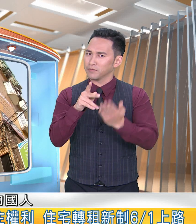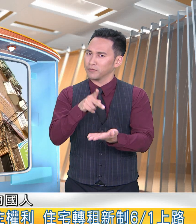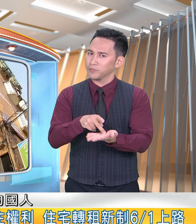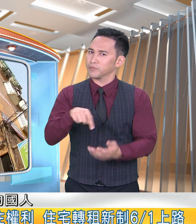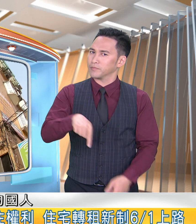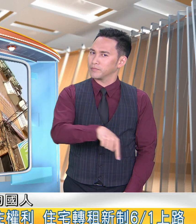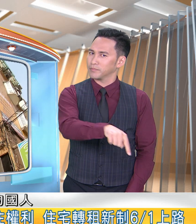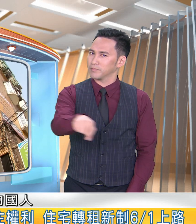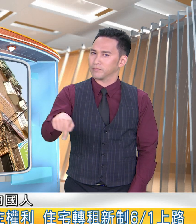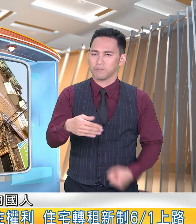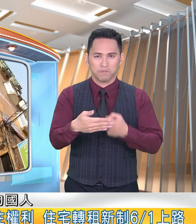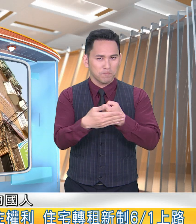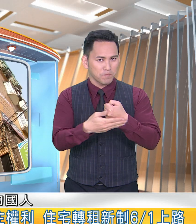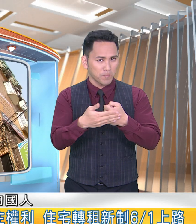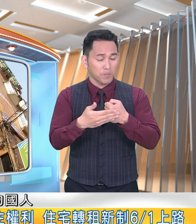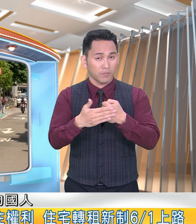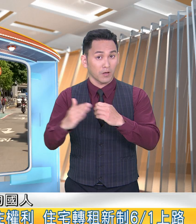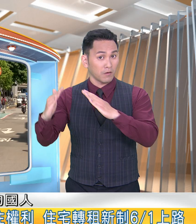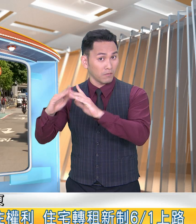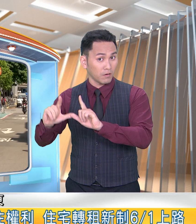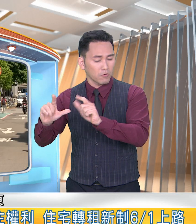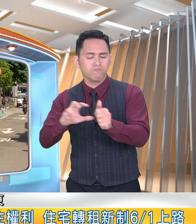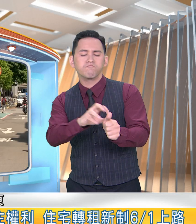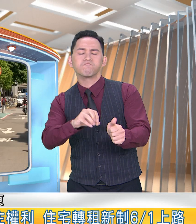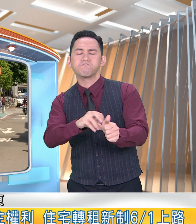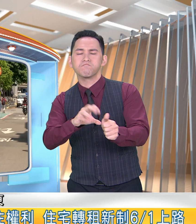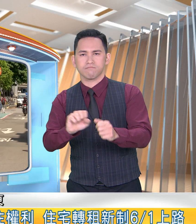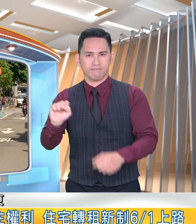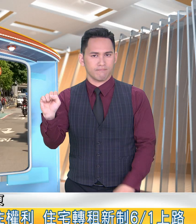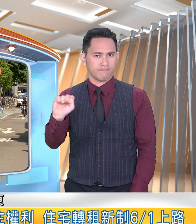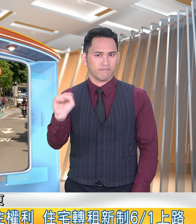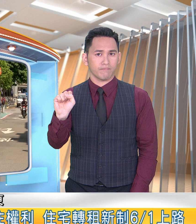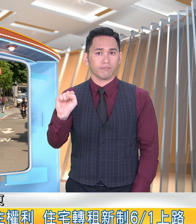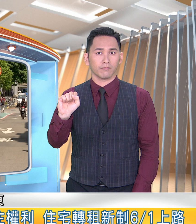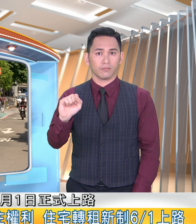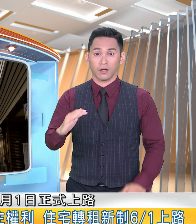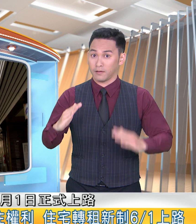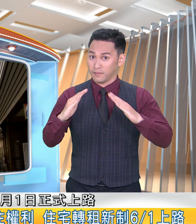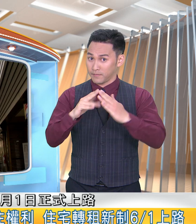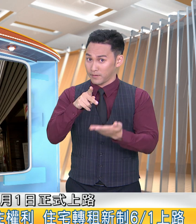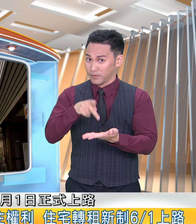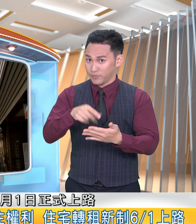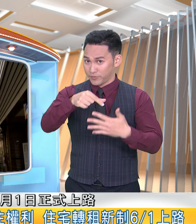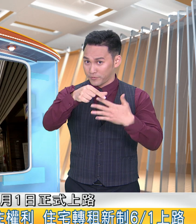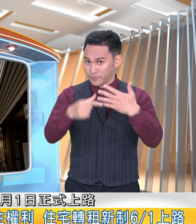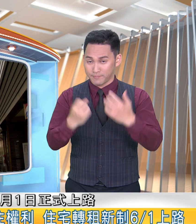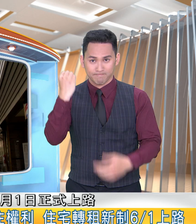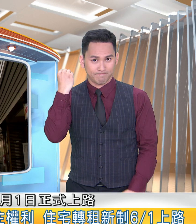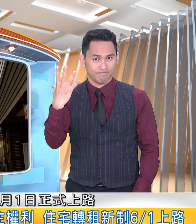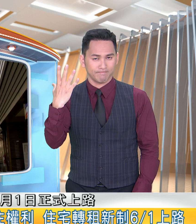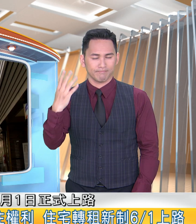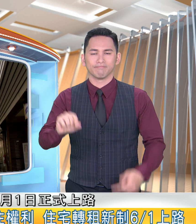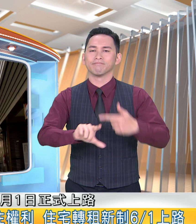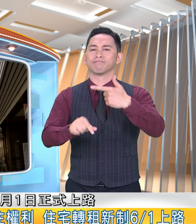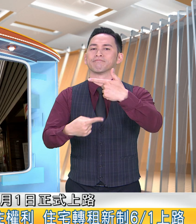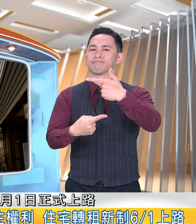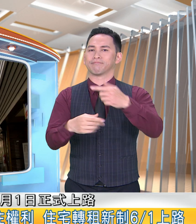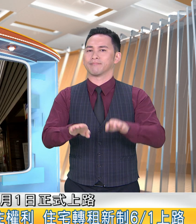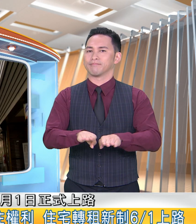为了要保障租屋的国人不再遇上恶房东，住宅转租新制从6月1号起正